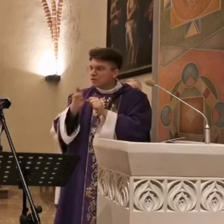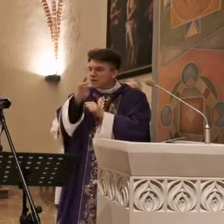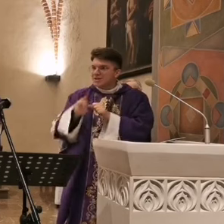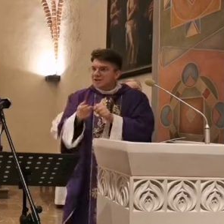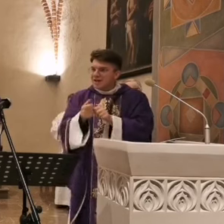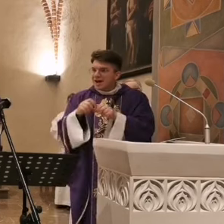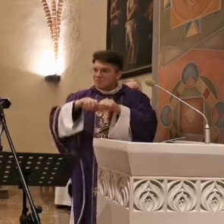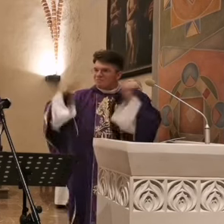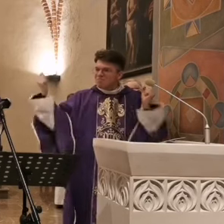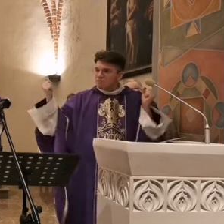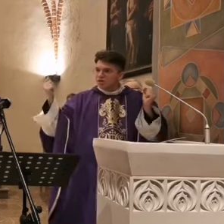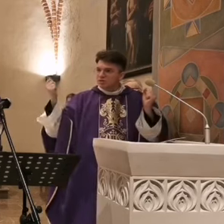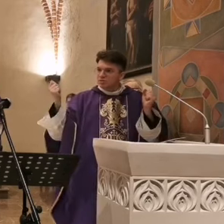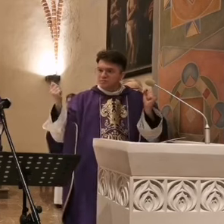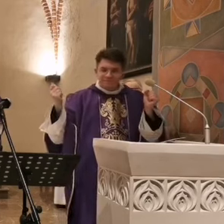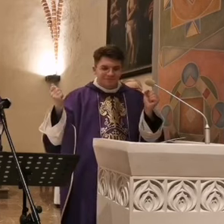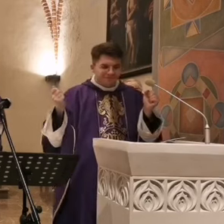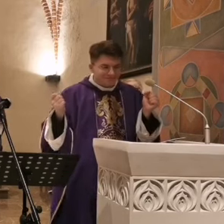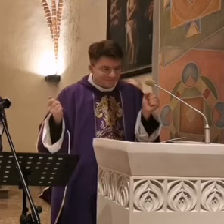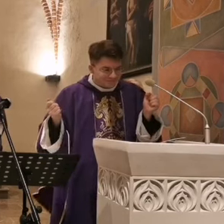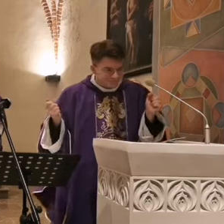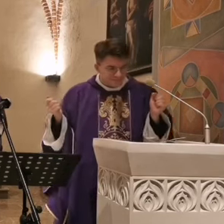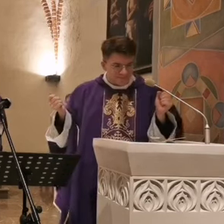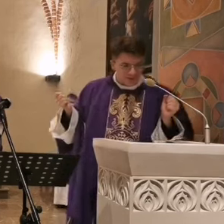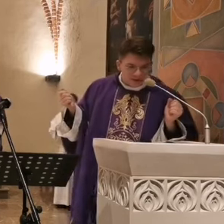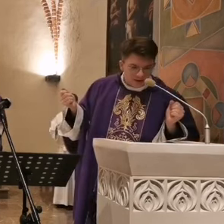sznurku, kija, bicz.